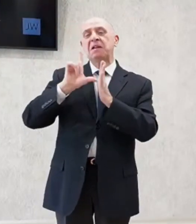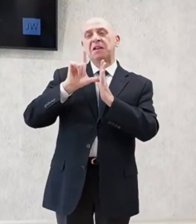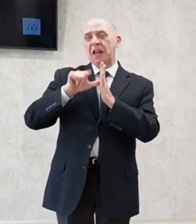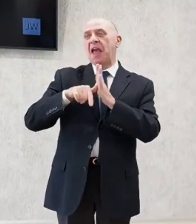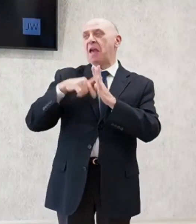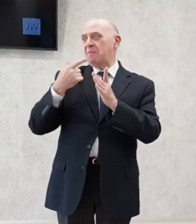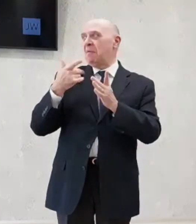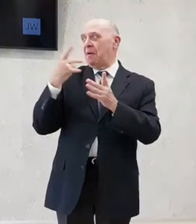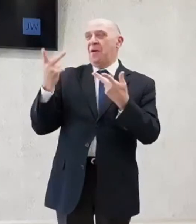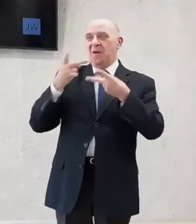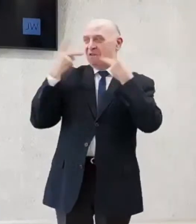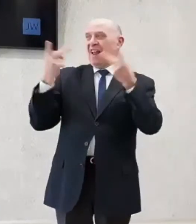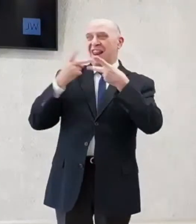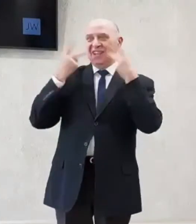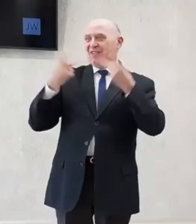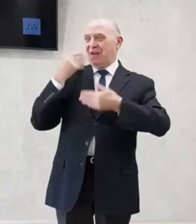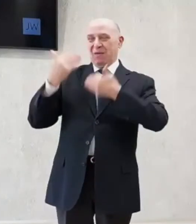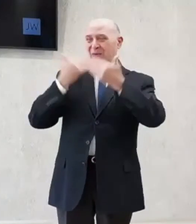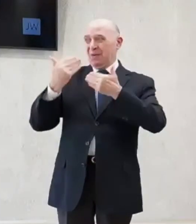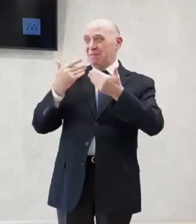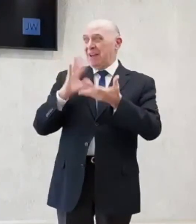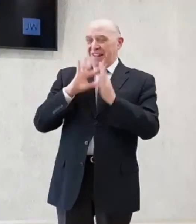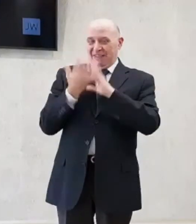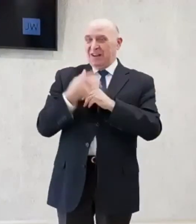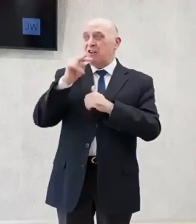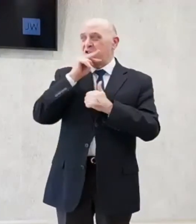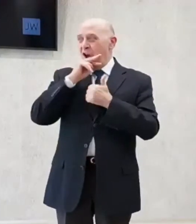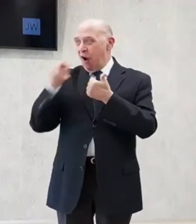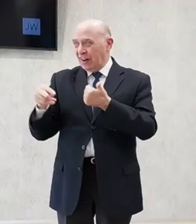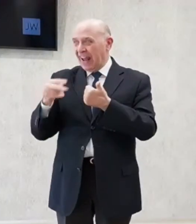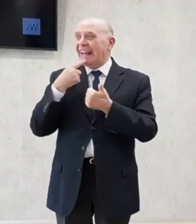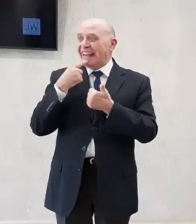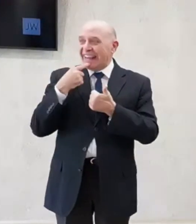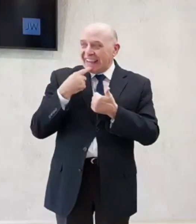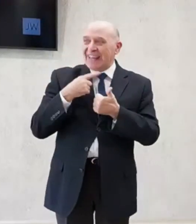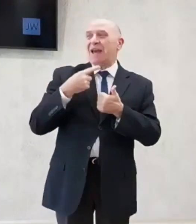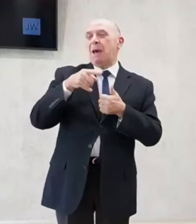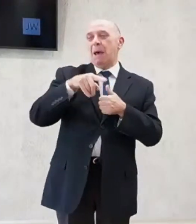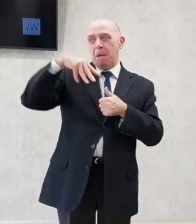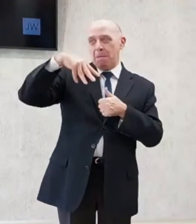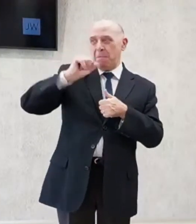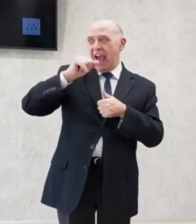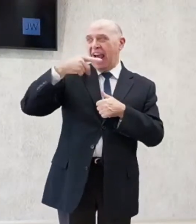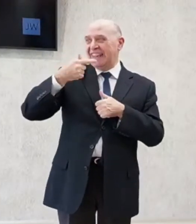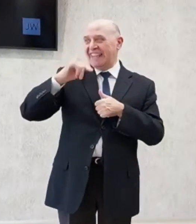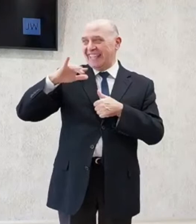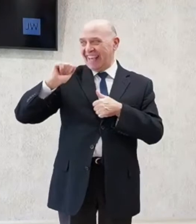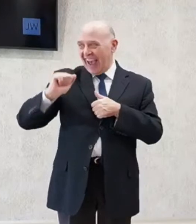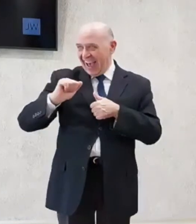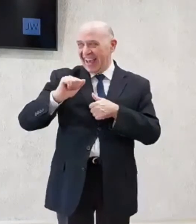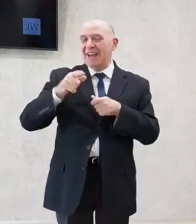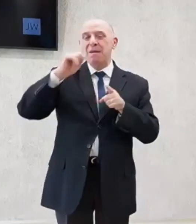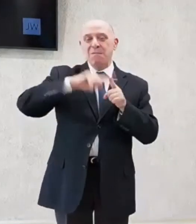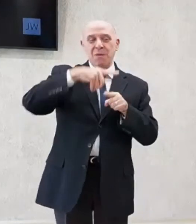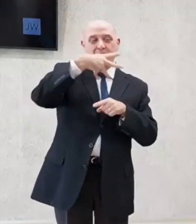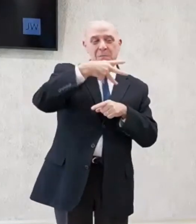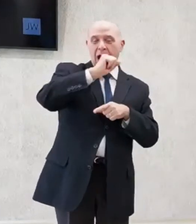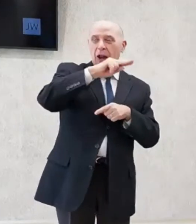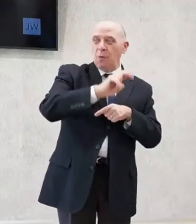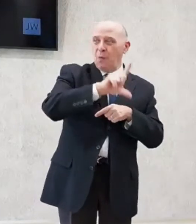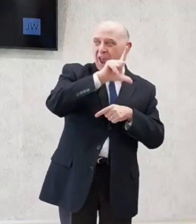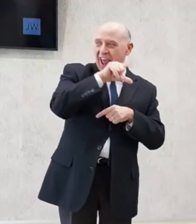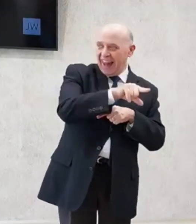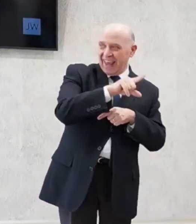felice perché diventò nonna di Mattia e poi di Manuel questi due suoi nipoti erano